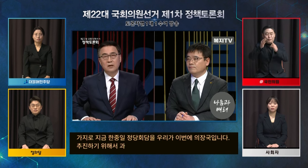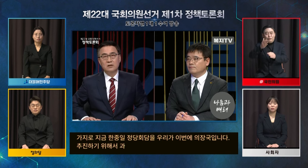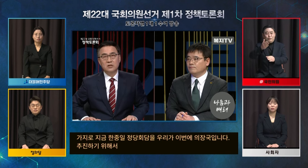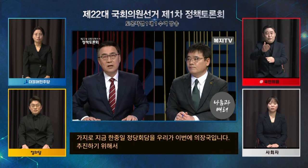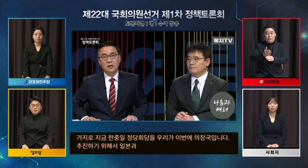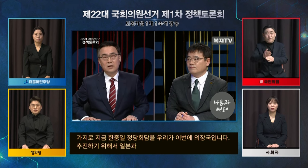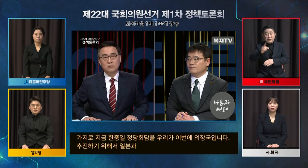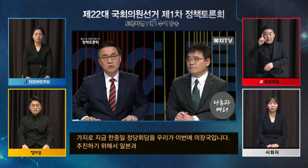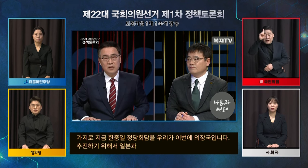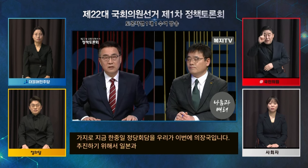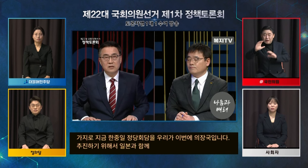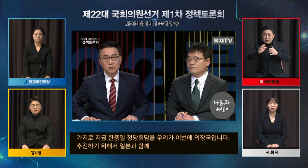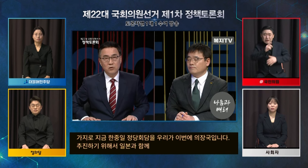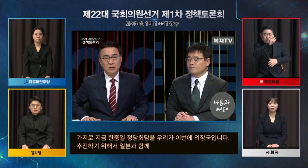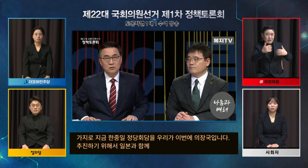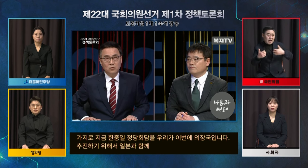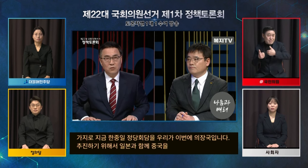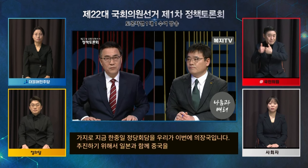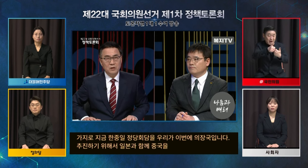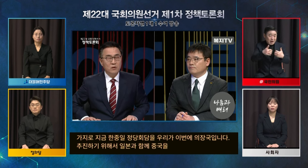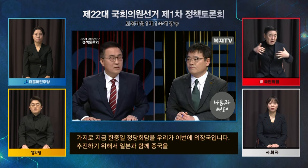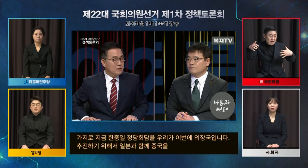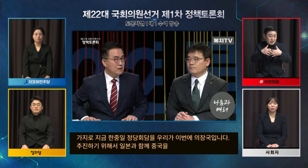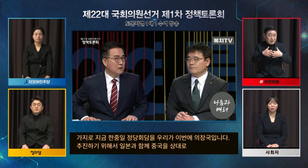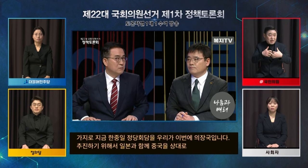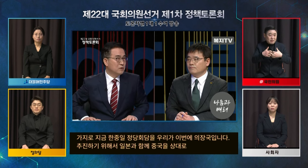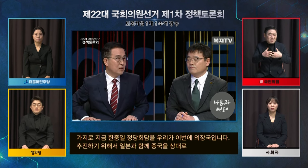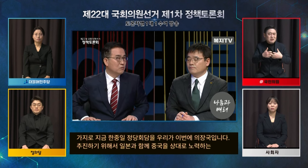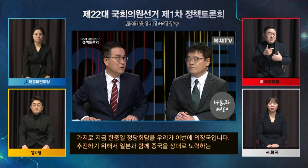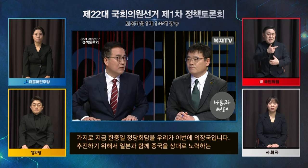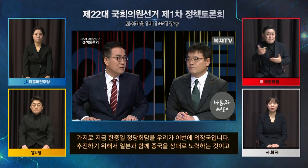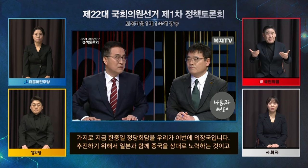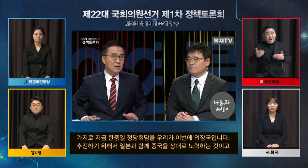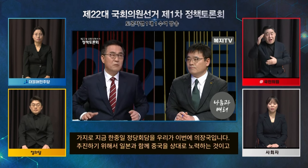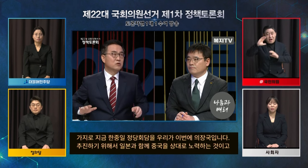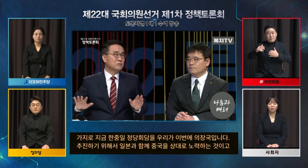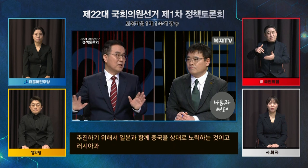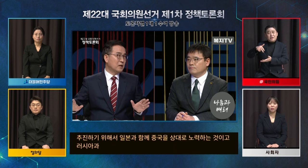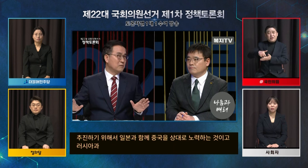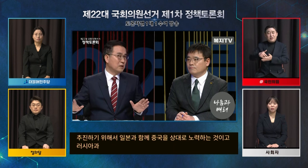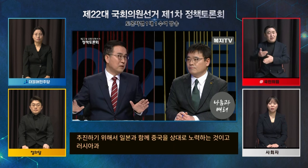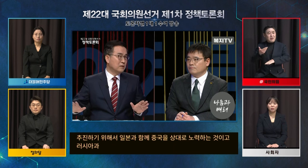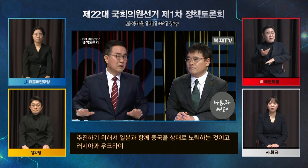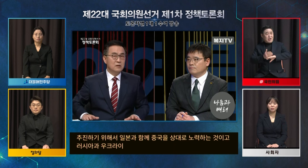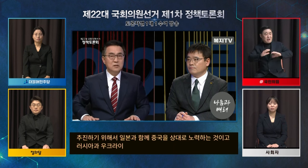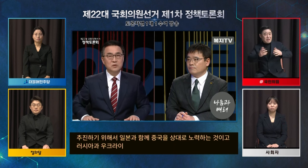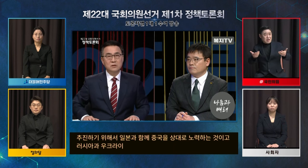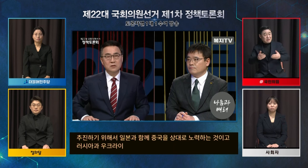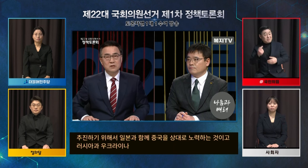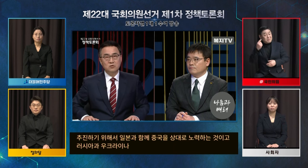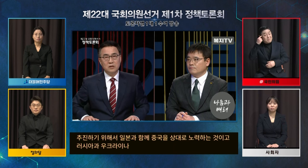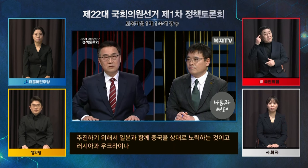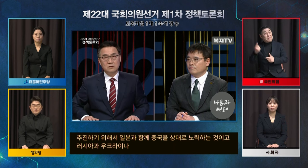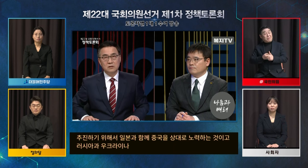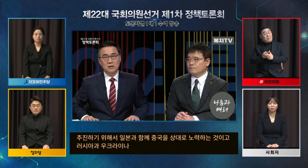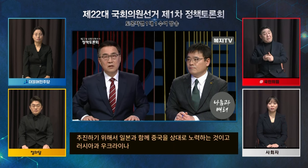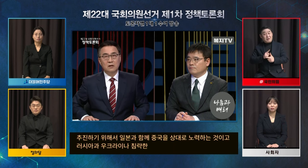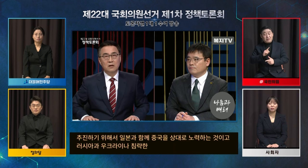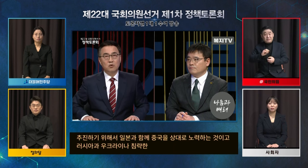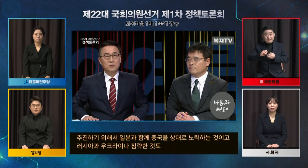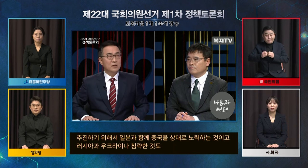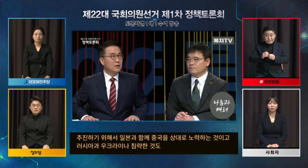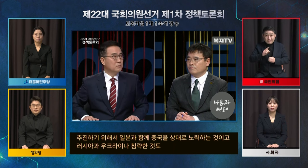러시아가 우크라이나를 침구한 것도 굉장한 사건입니다. 이거 우리나라에서는 남일 트럼프 이야기합니다만 심지어 어떤 지도자는